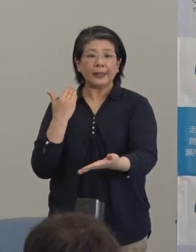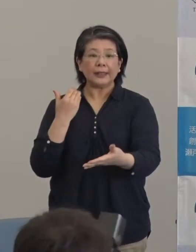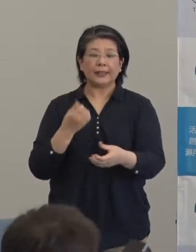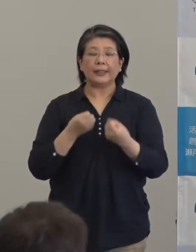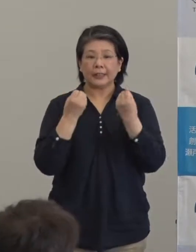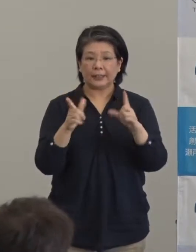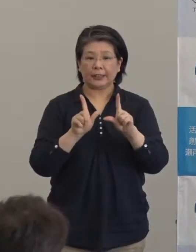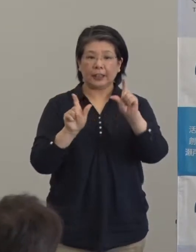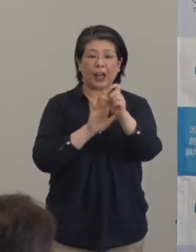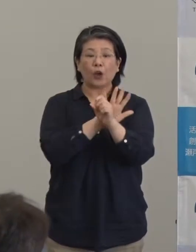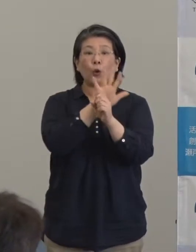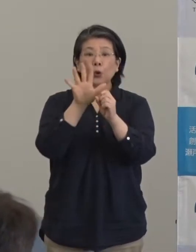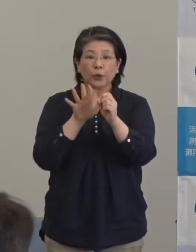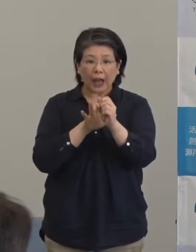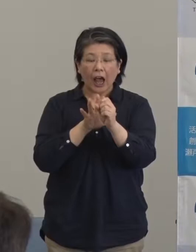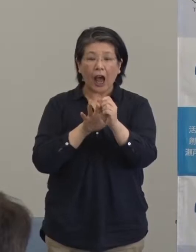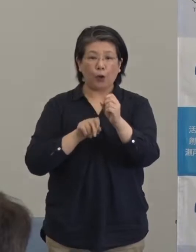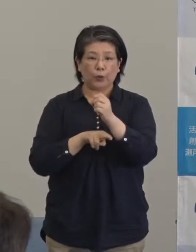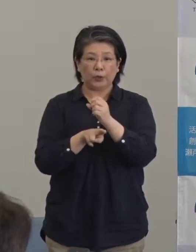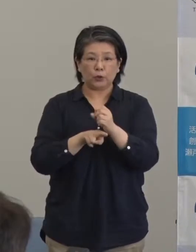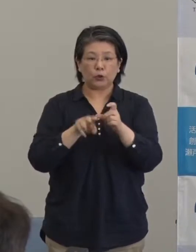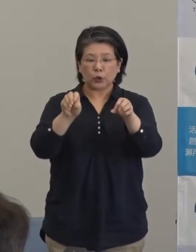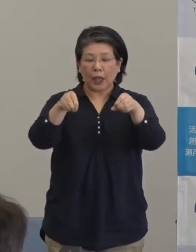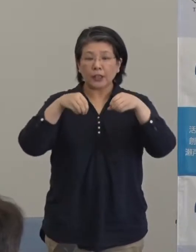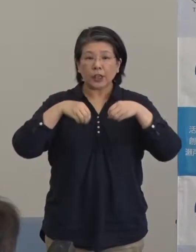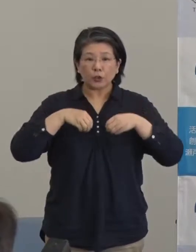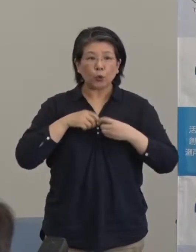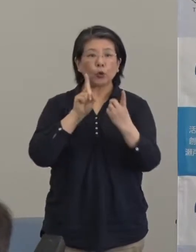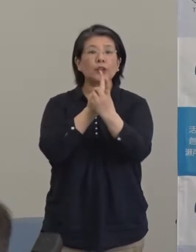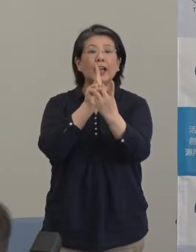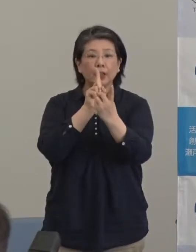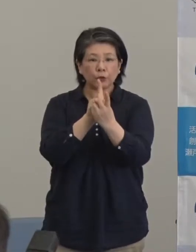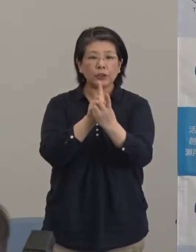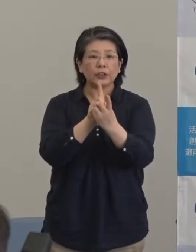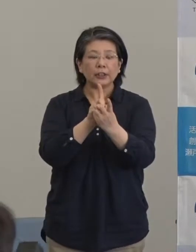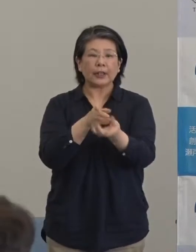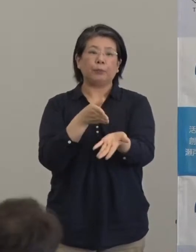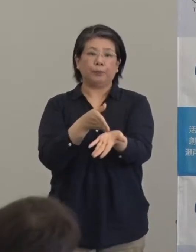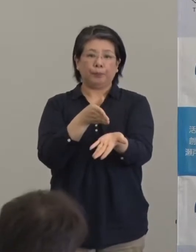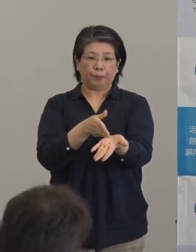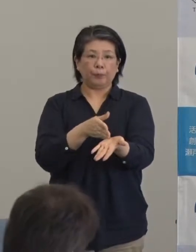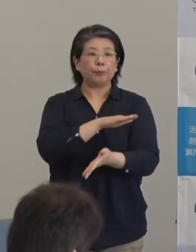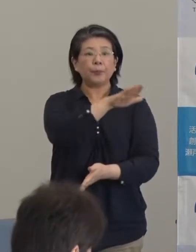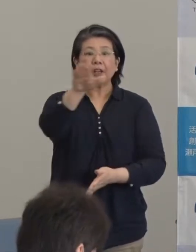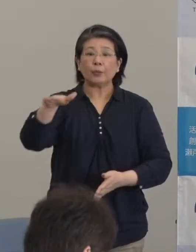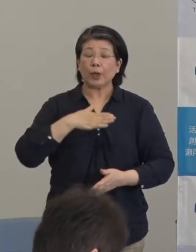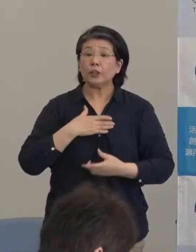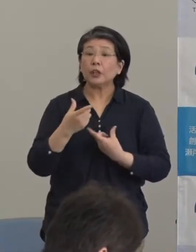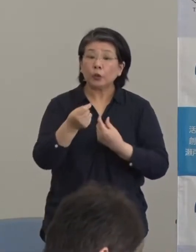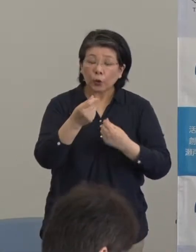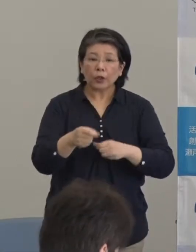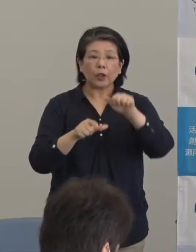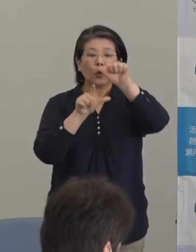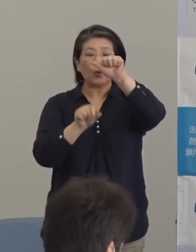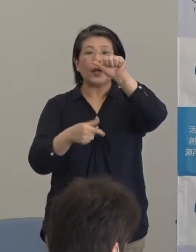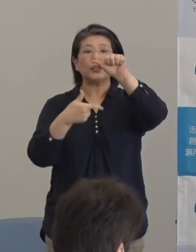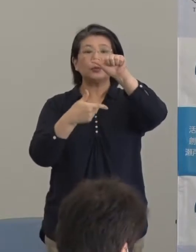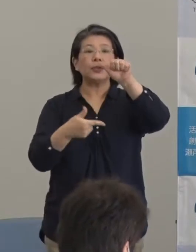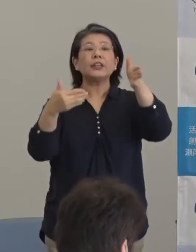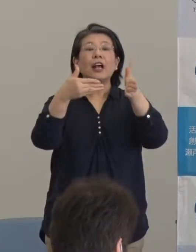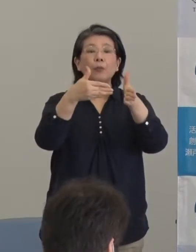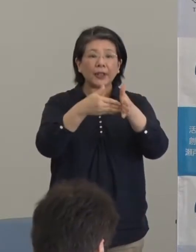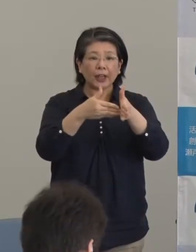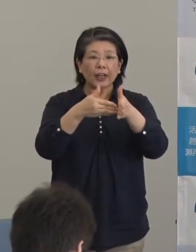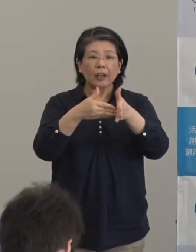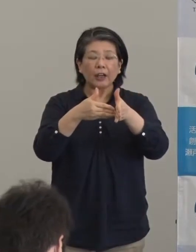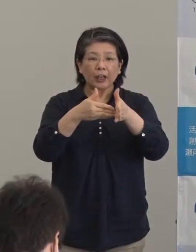ウイルス感染症への対応について一言申し上げたいと存じます。ご承知のとおり、今月6日までを期限としてお